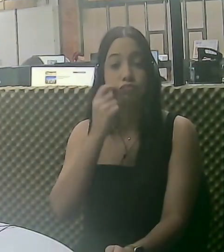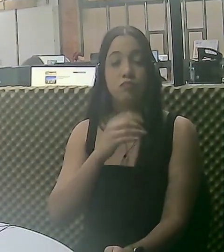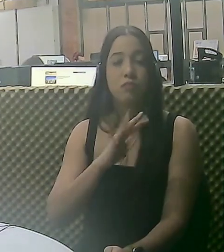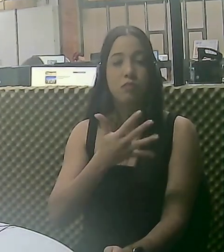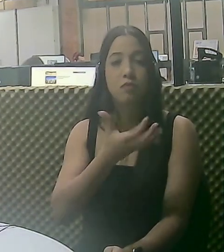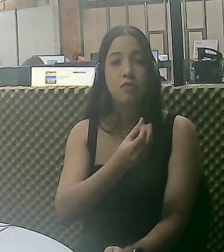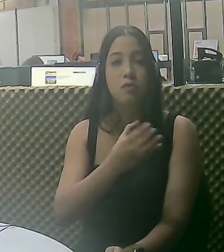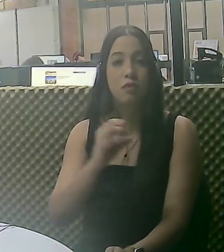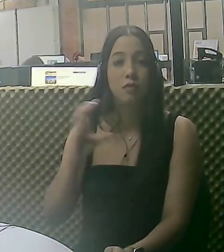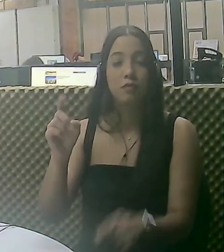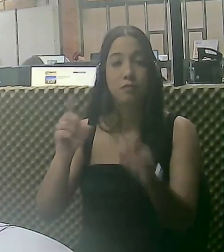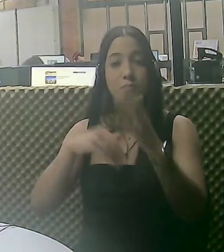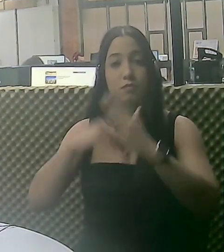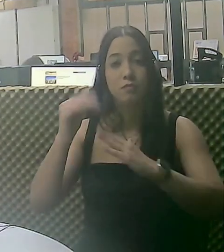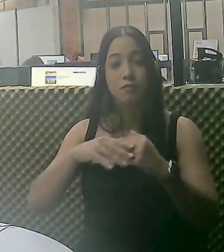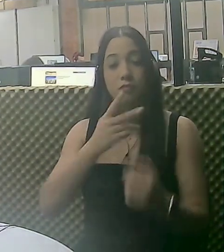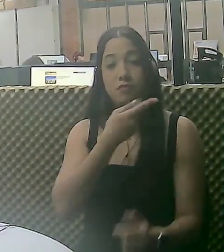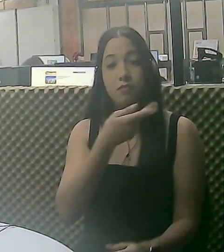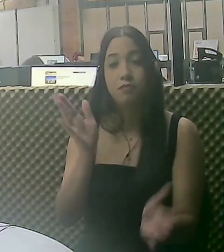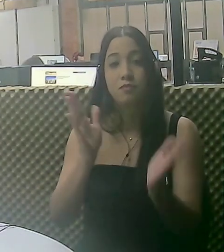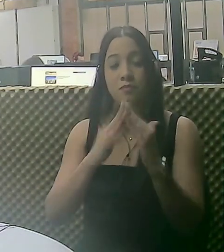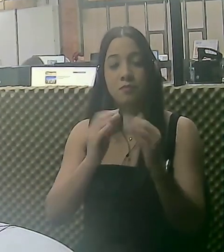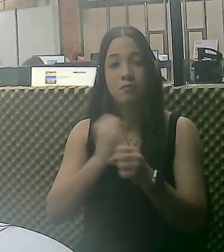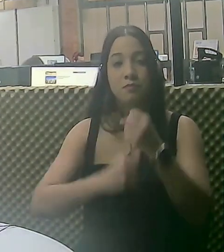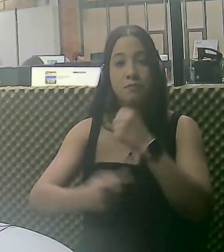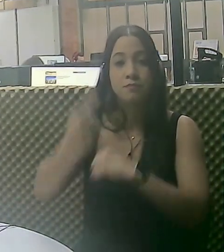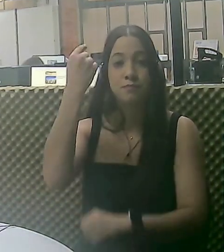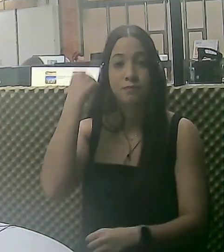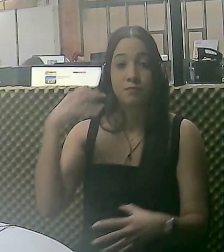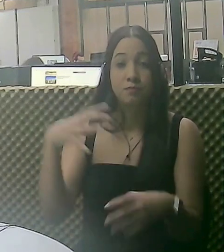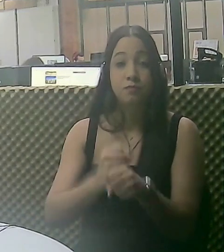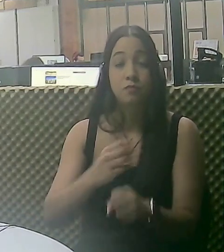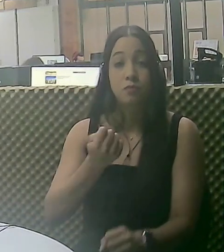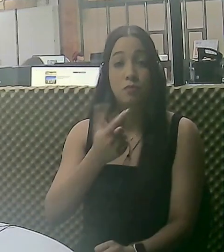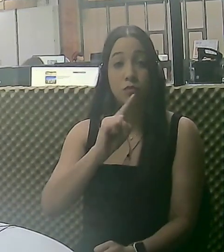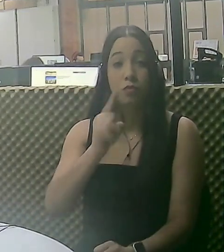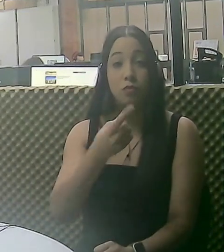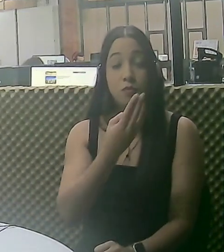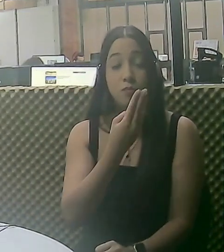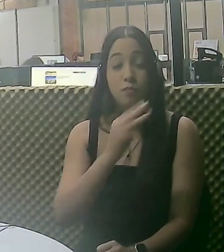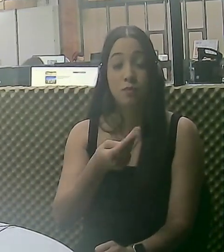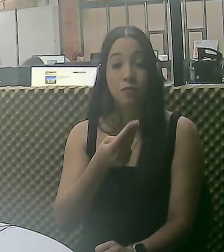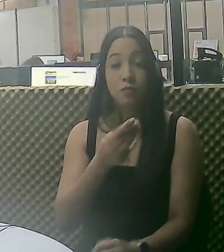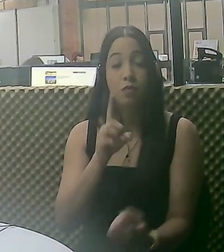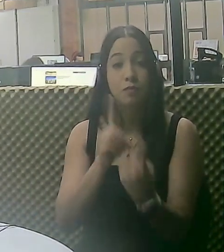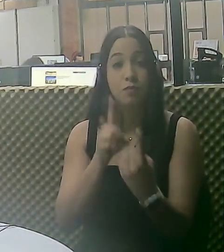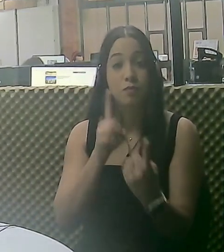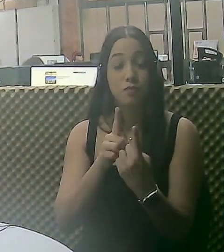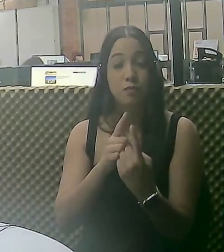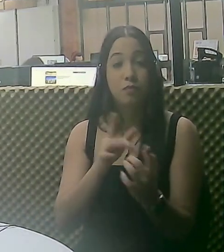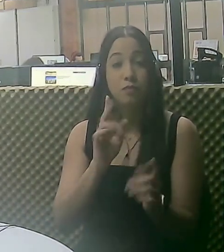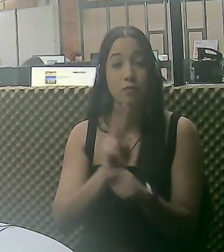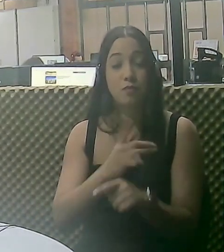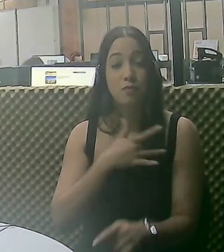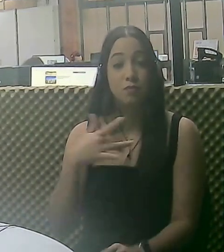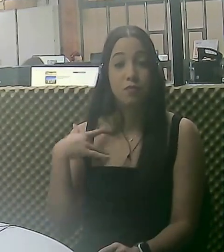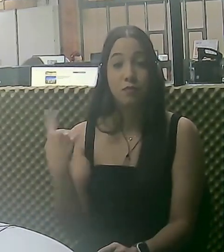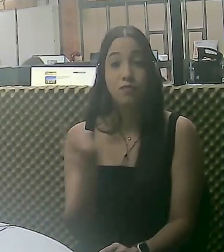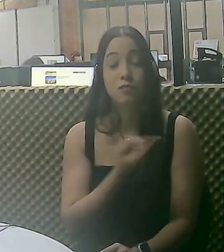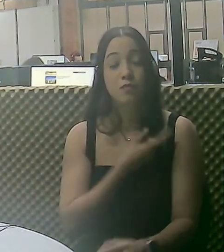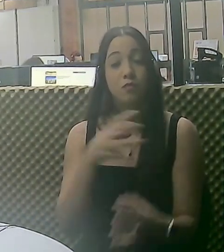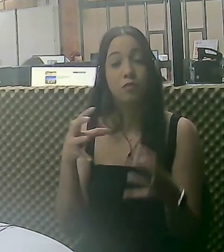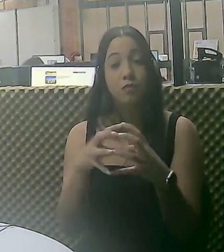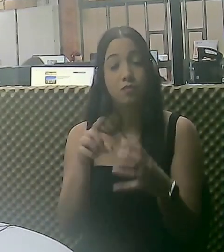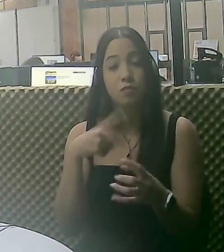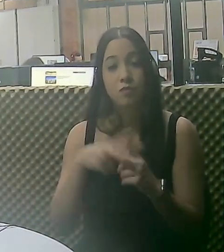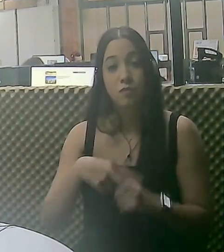600 profissionais, que só de visitas domiciliares no ano passado foram quase 1 milhão de atendimentos para cuidar da nossa saúde. Agora, para essa turma aqui